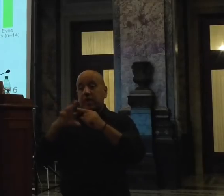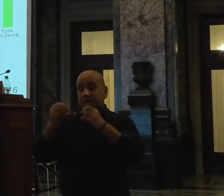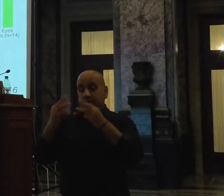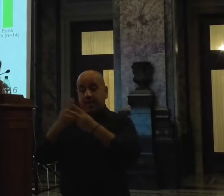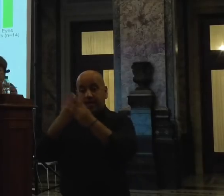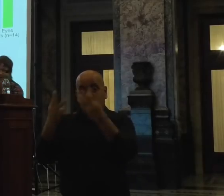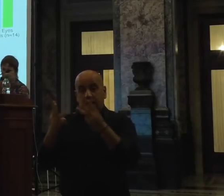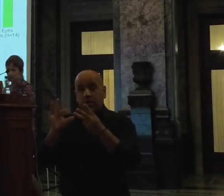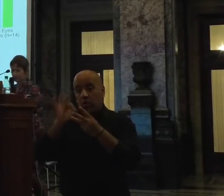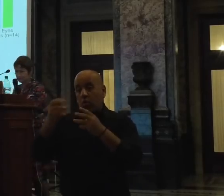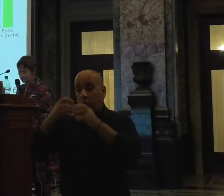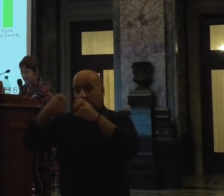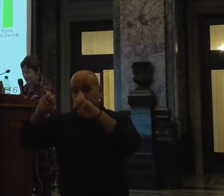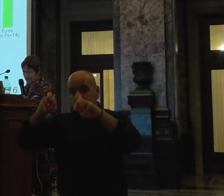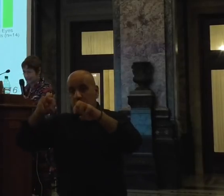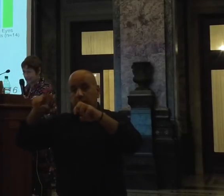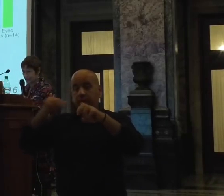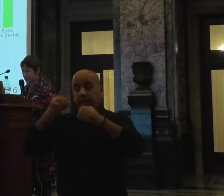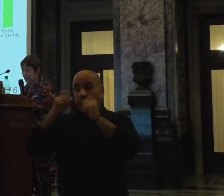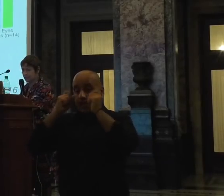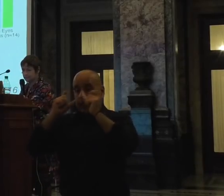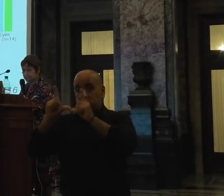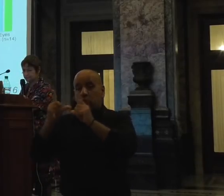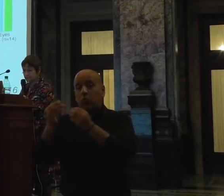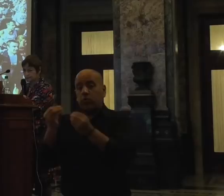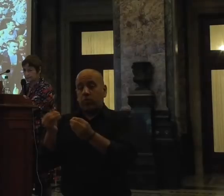generalización de la atención. Y